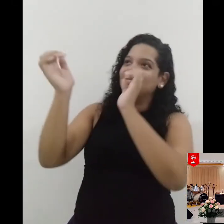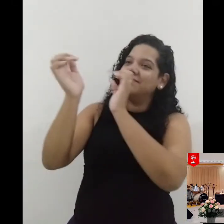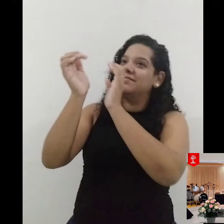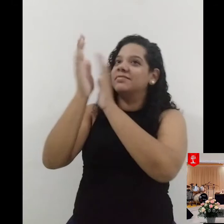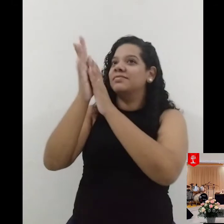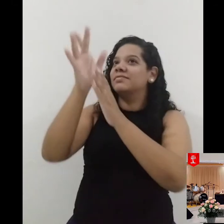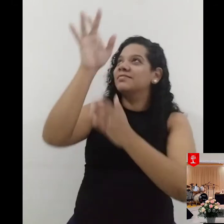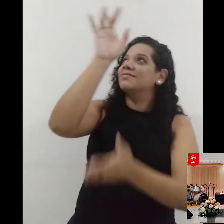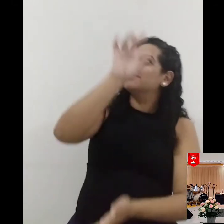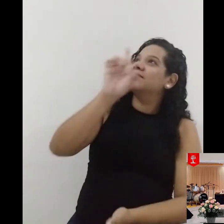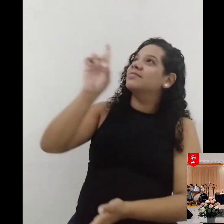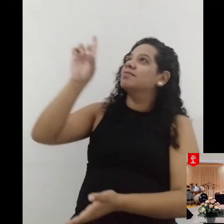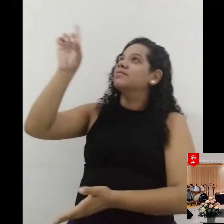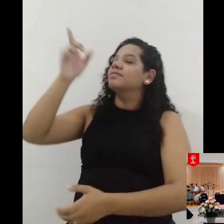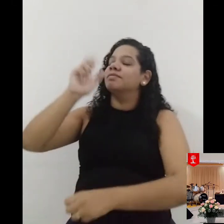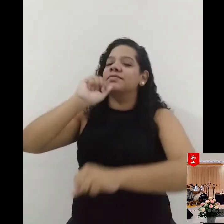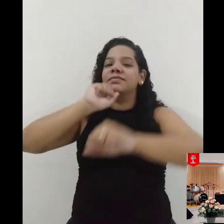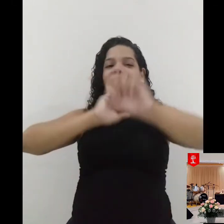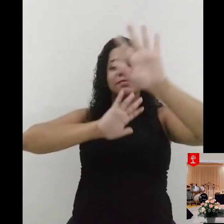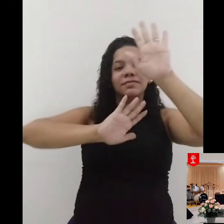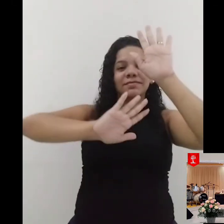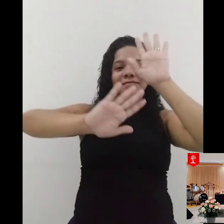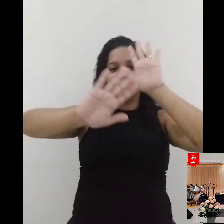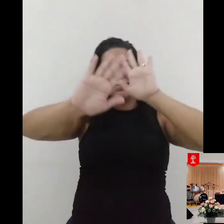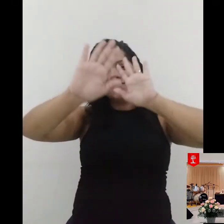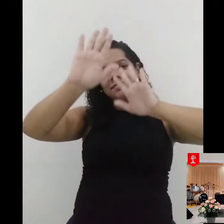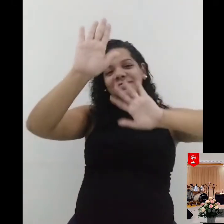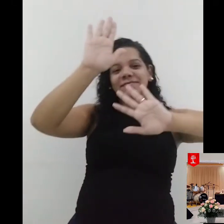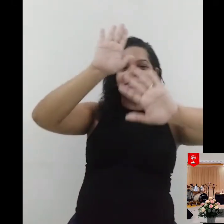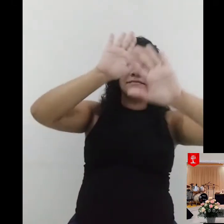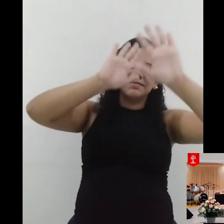eu te pertenço, Deus.